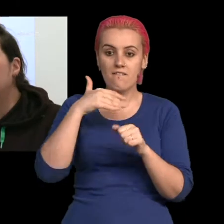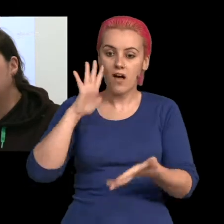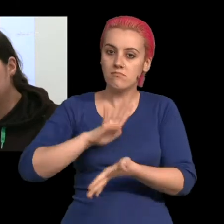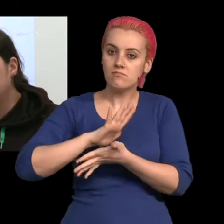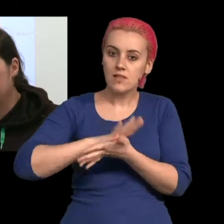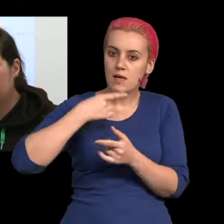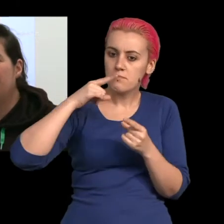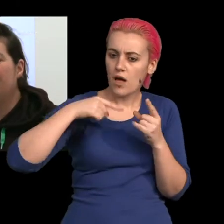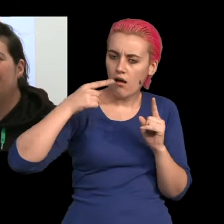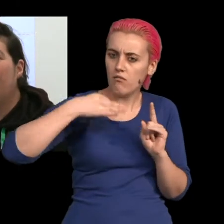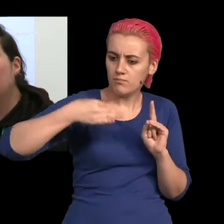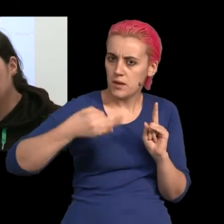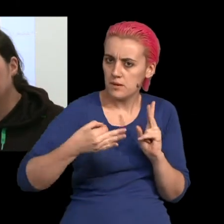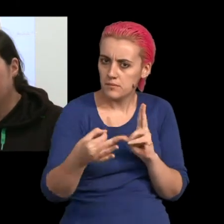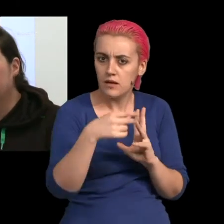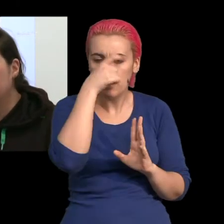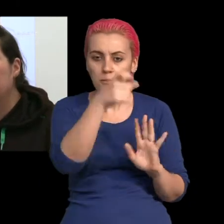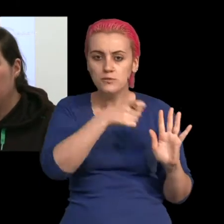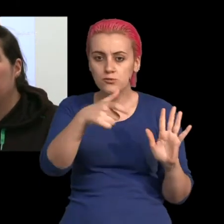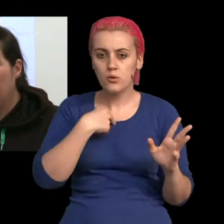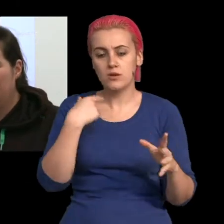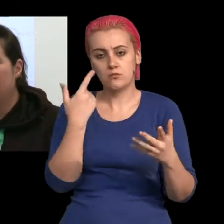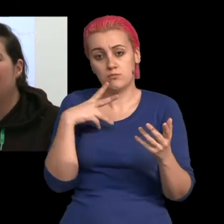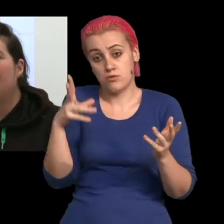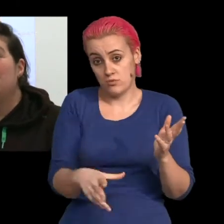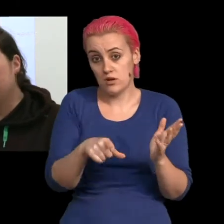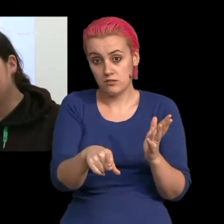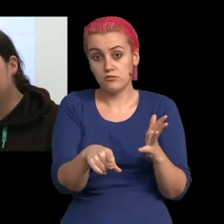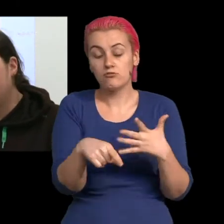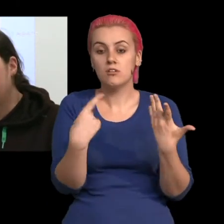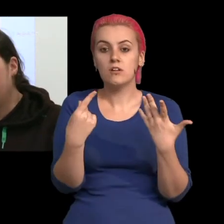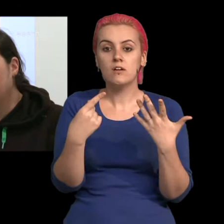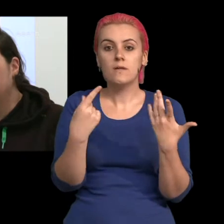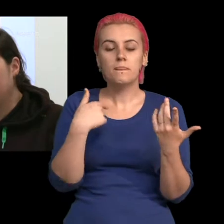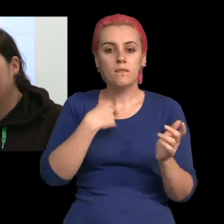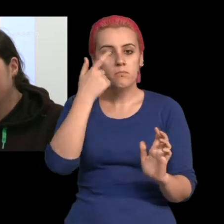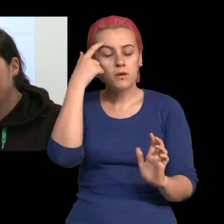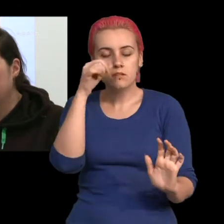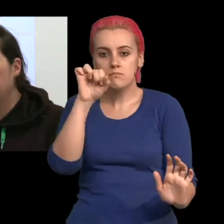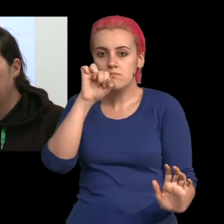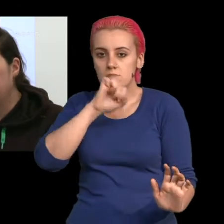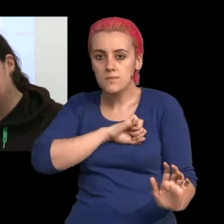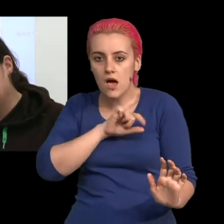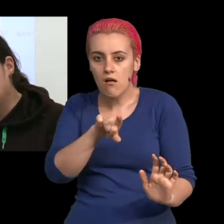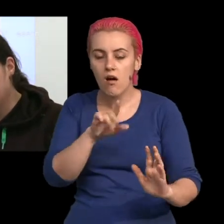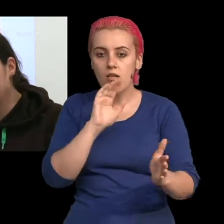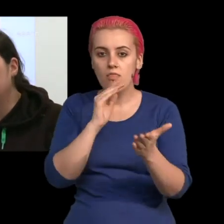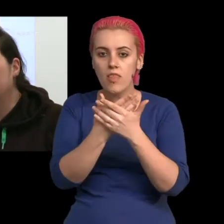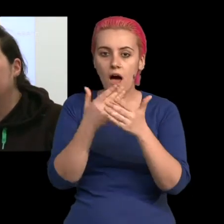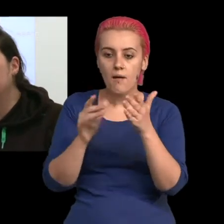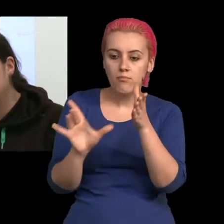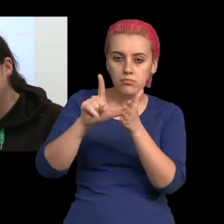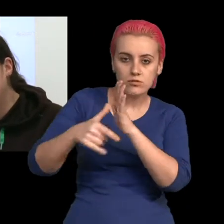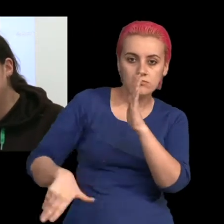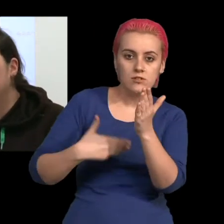editar frequentemente autores, não é, dramaturgos portugueses, pensei que era a altura certa para propor um projeto